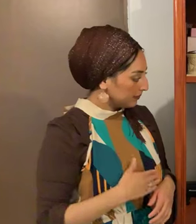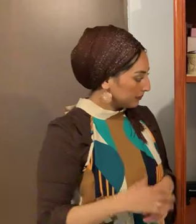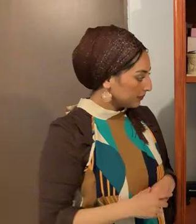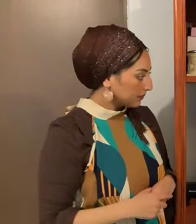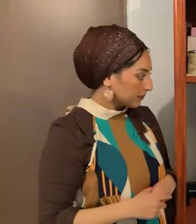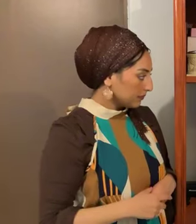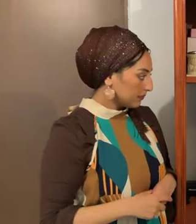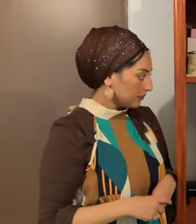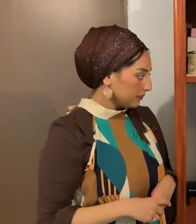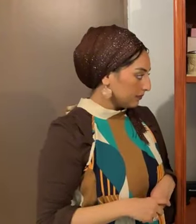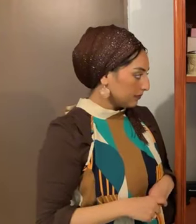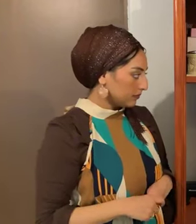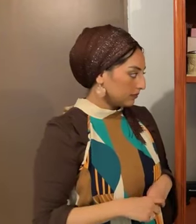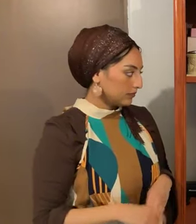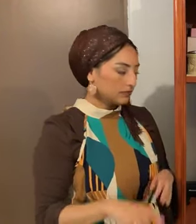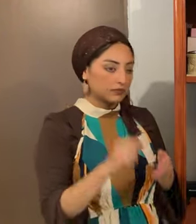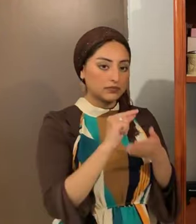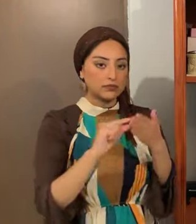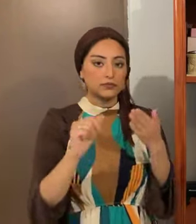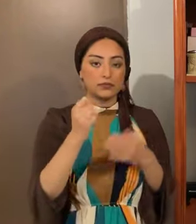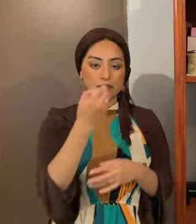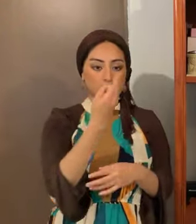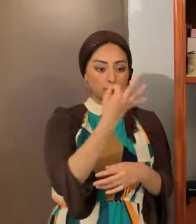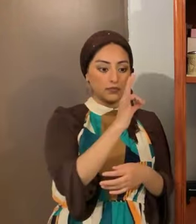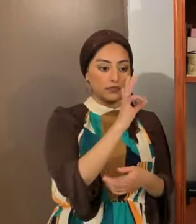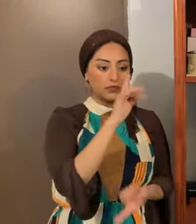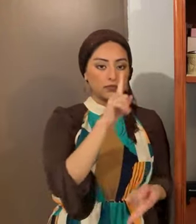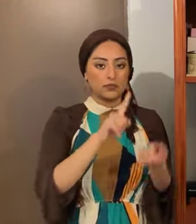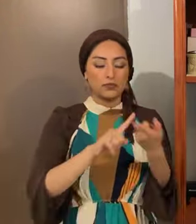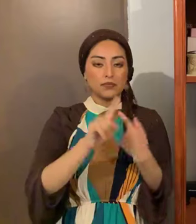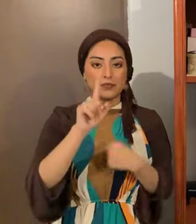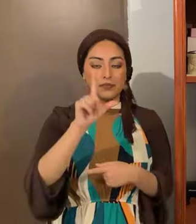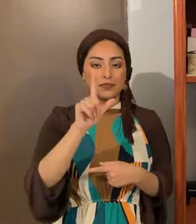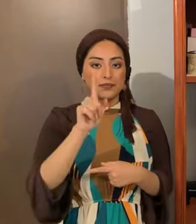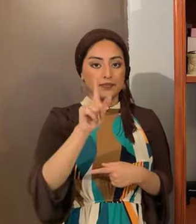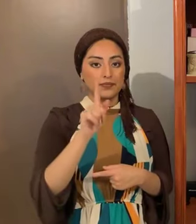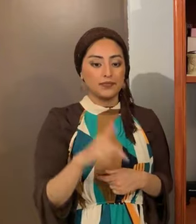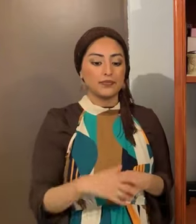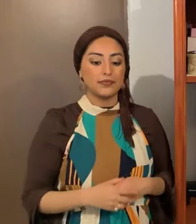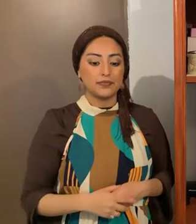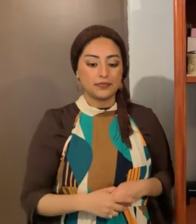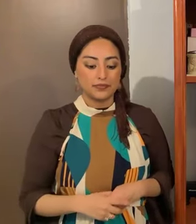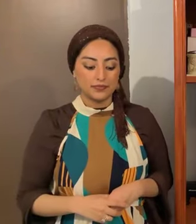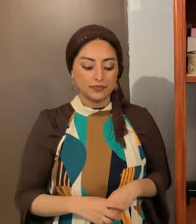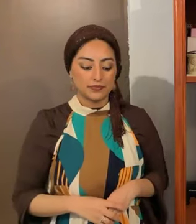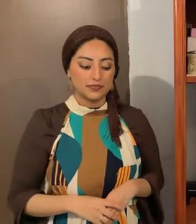15, versos del 19 al 21. Vamos para allá, amados aquí.